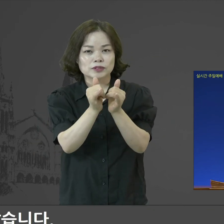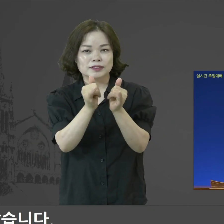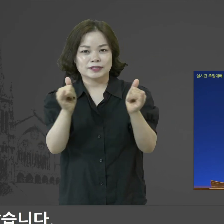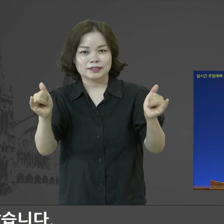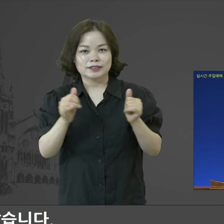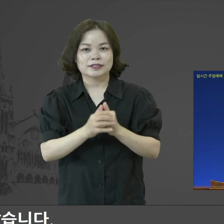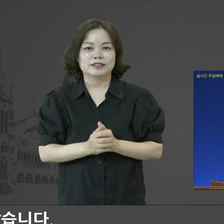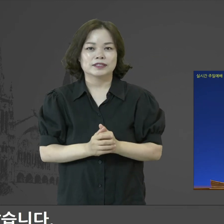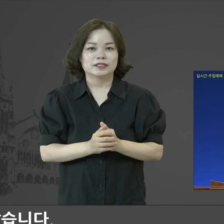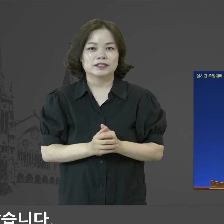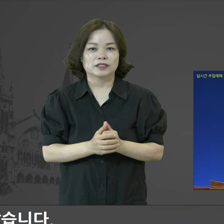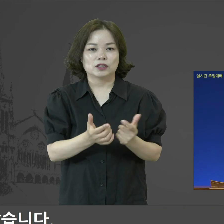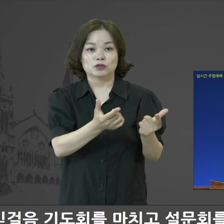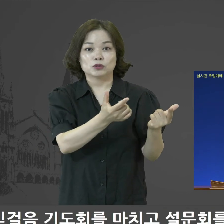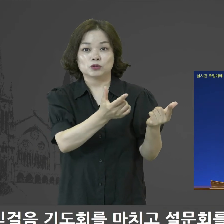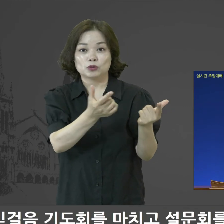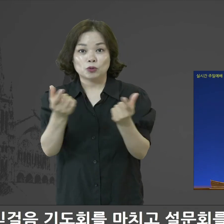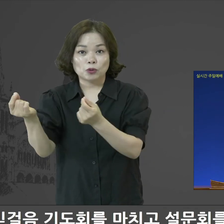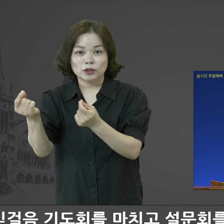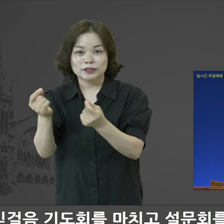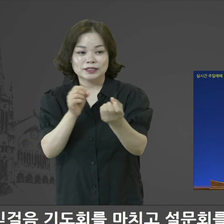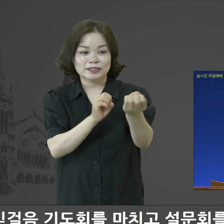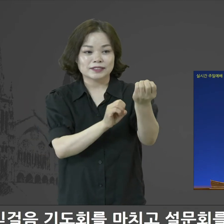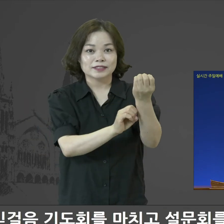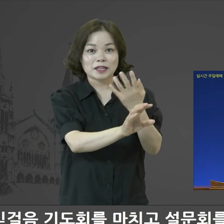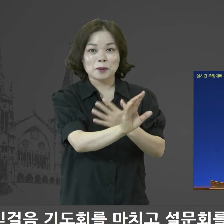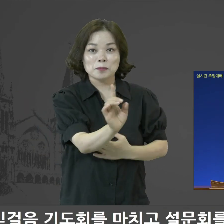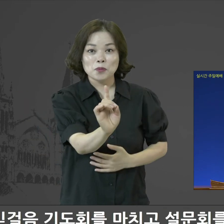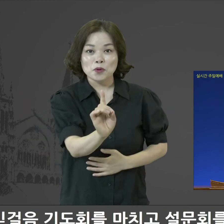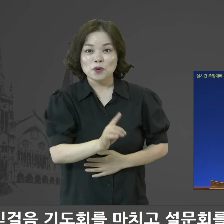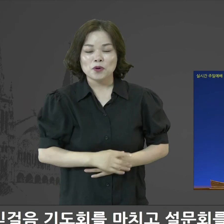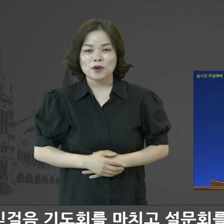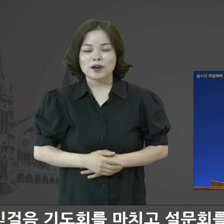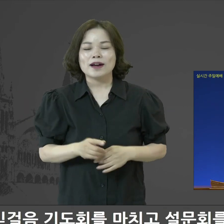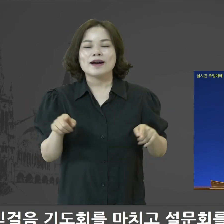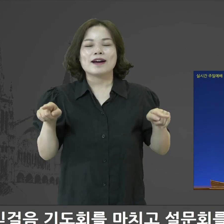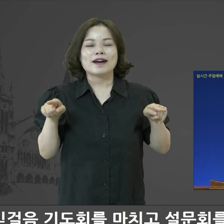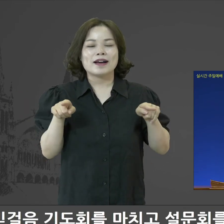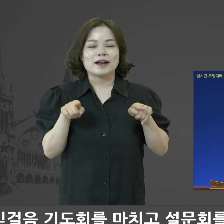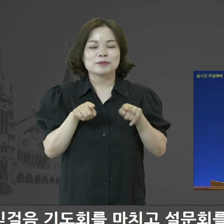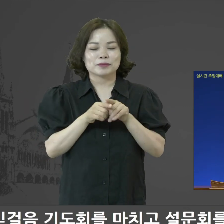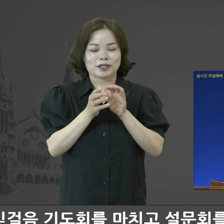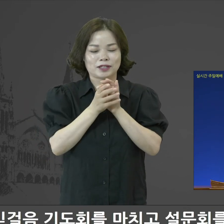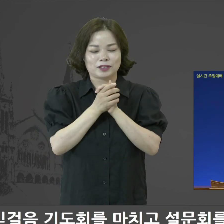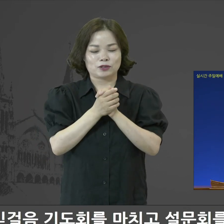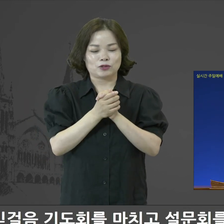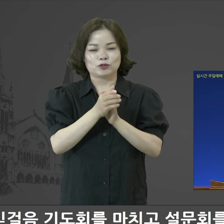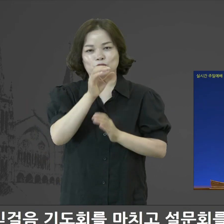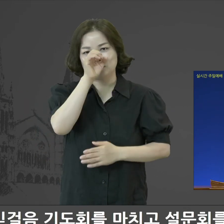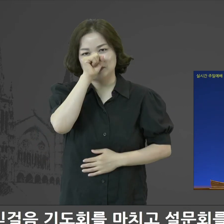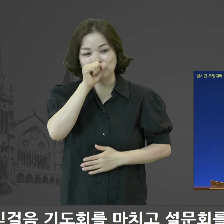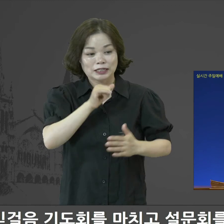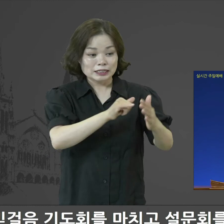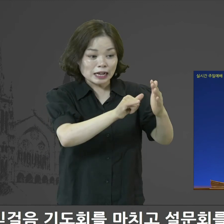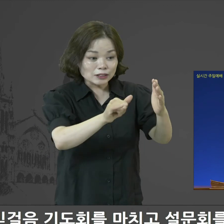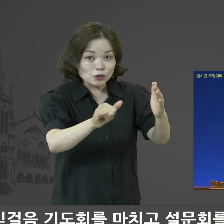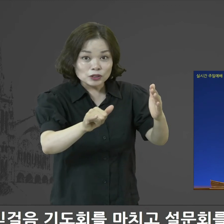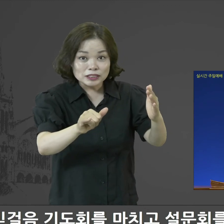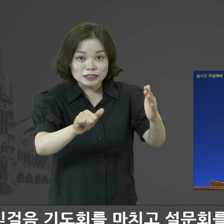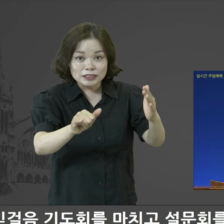분들이 공통적인 답이 이겁니다. 함께 기도할 수 있어 좋았습니다. 우리